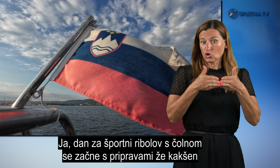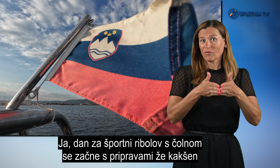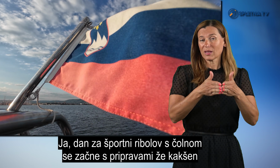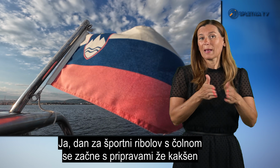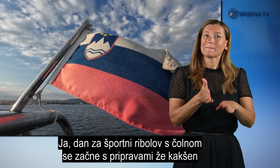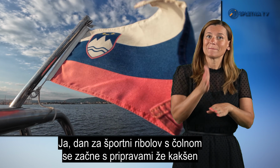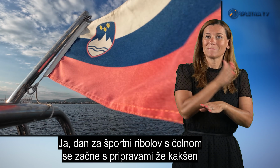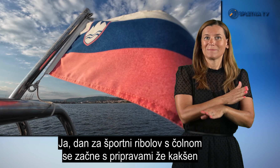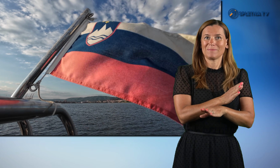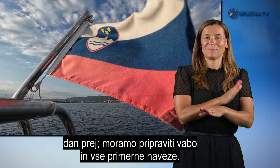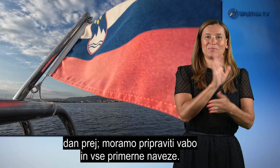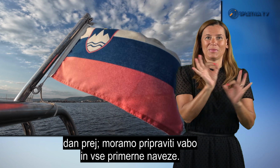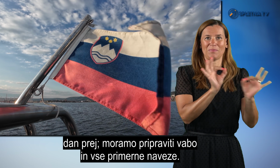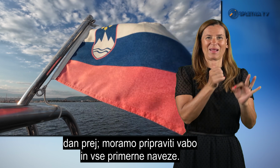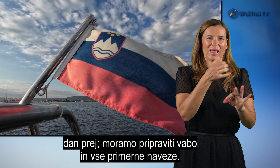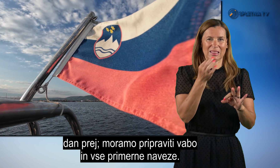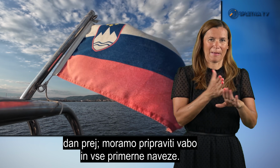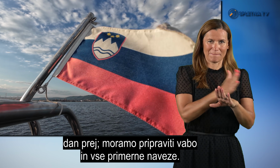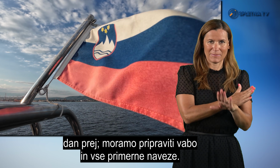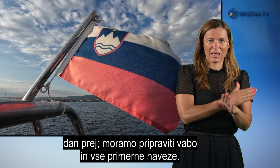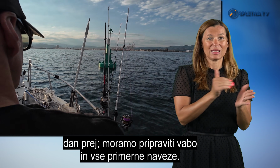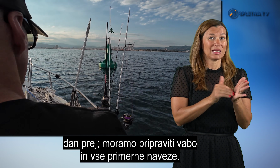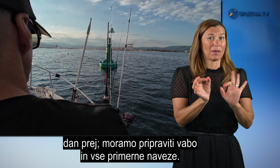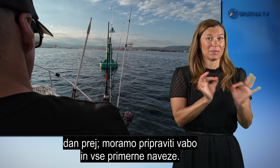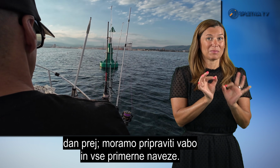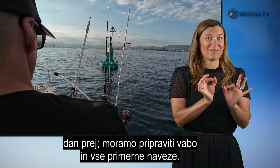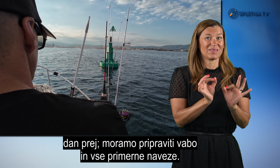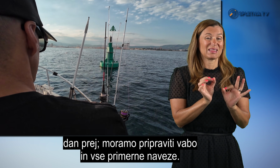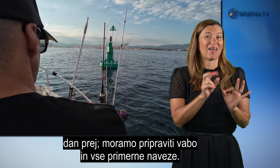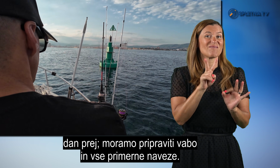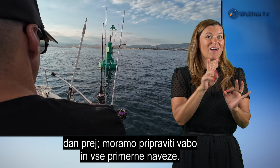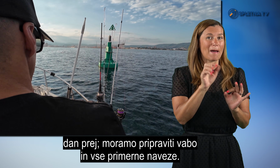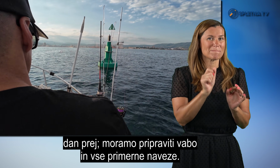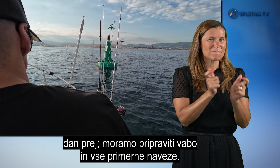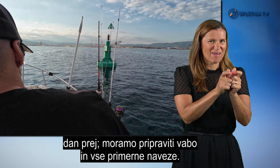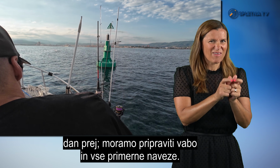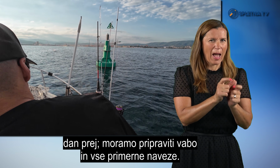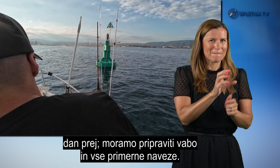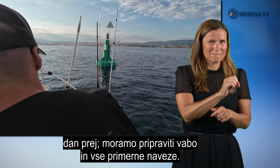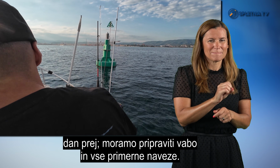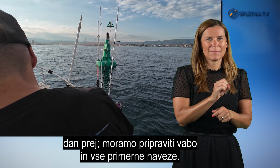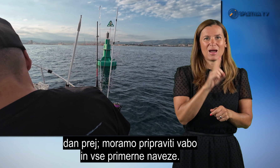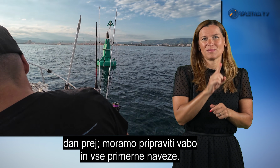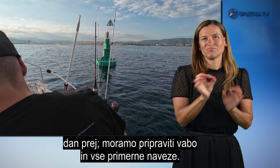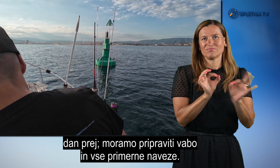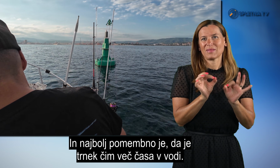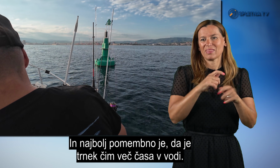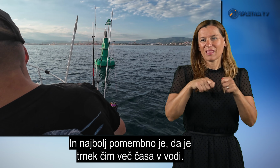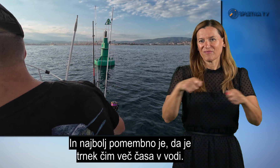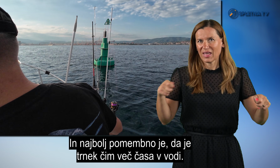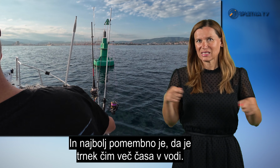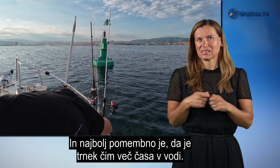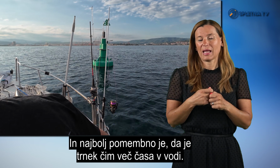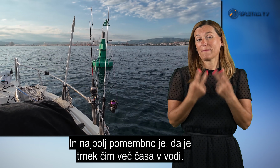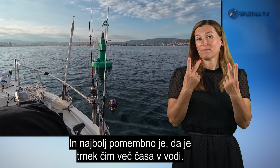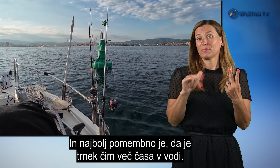se začne priprava že kakšen dan prej, moramo si pripraviti vabo in vse primerne naveze. In najbolj pomembno je,